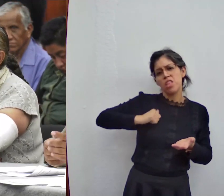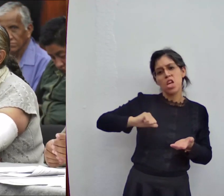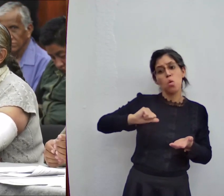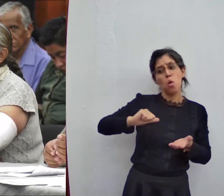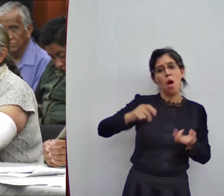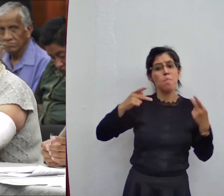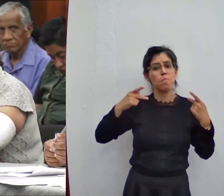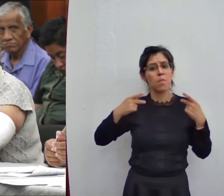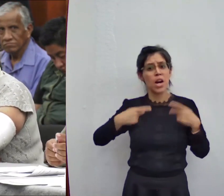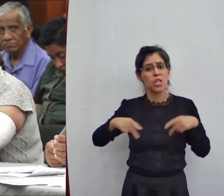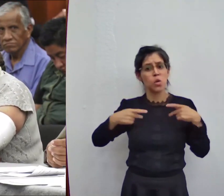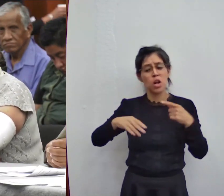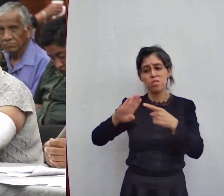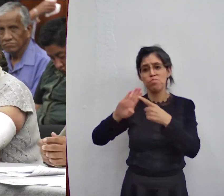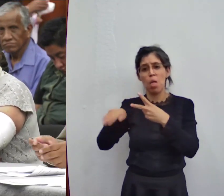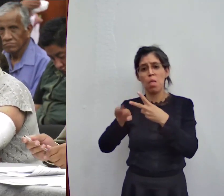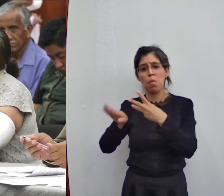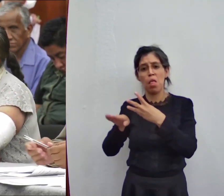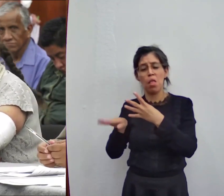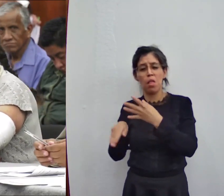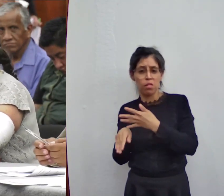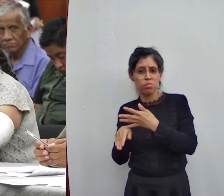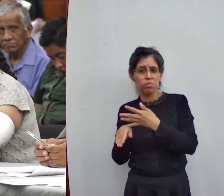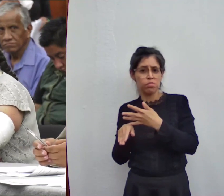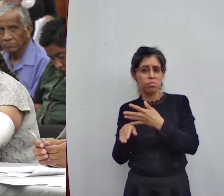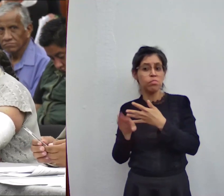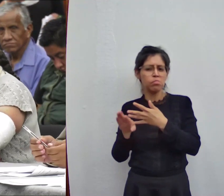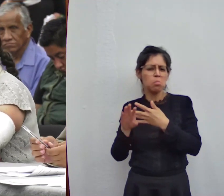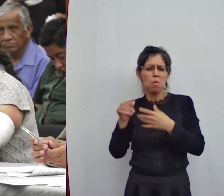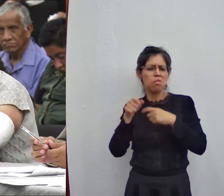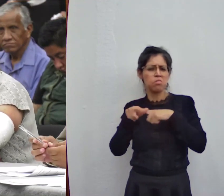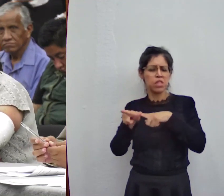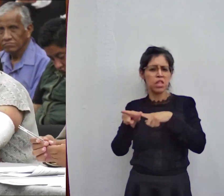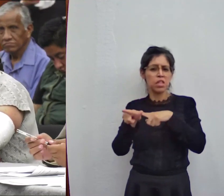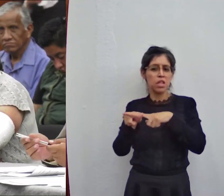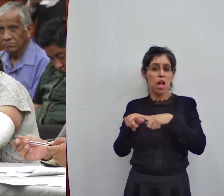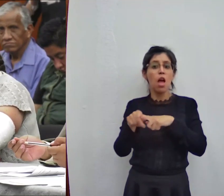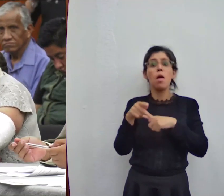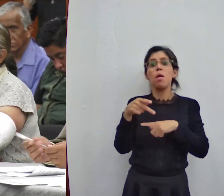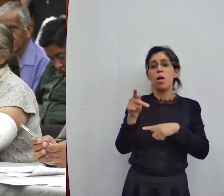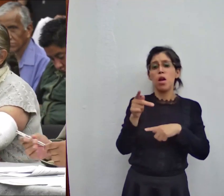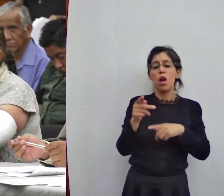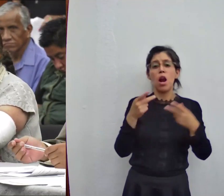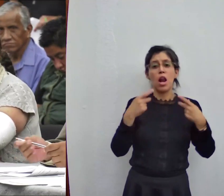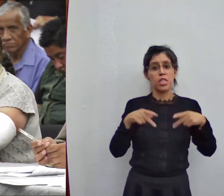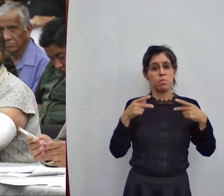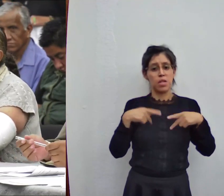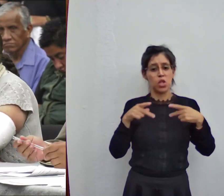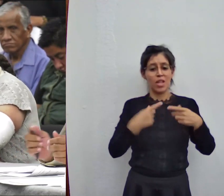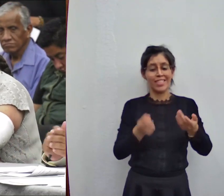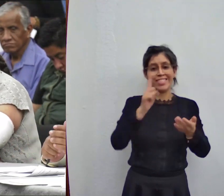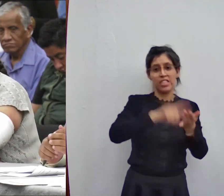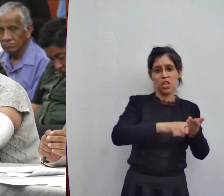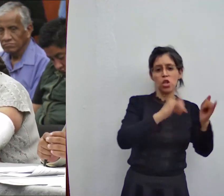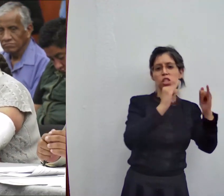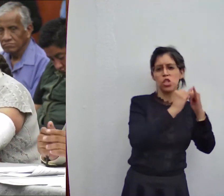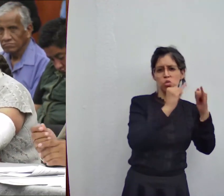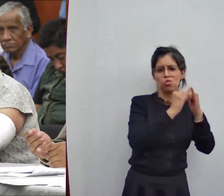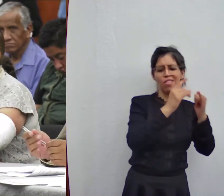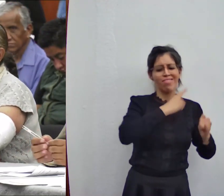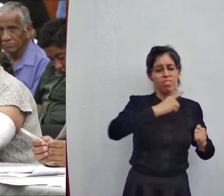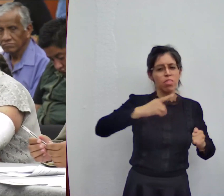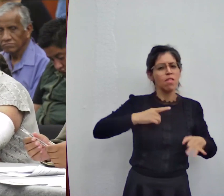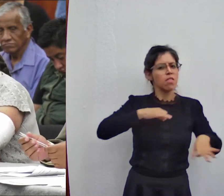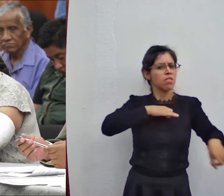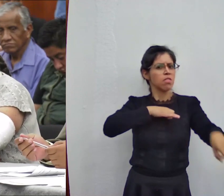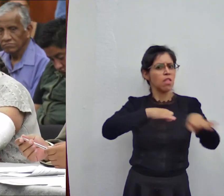entonces la institución es buena, pero la gente que está adentro no hace su trabajo. Que se pondría a hacer su trabajo